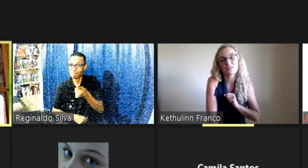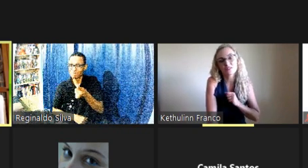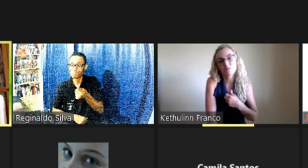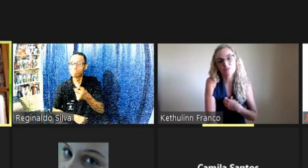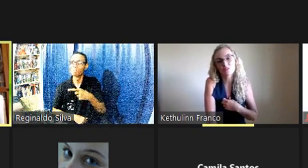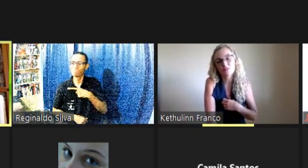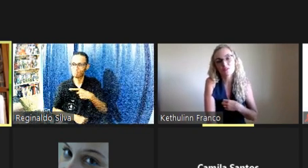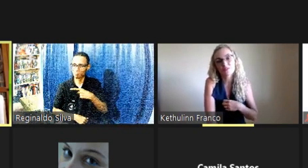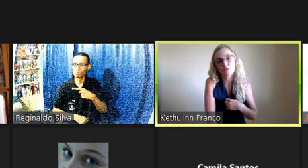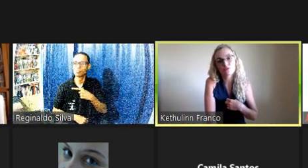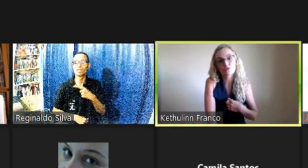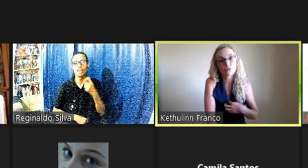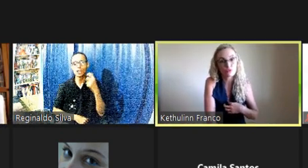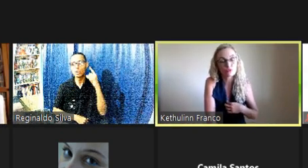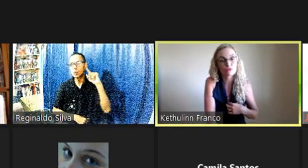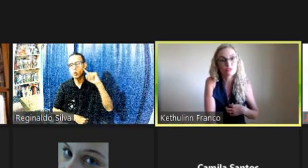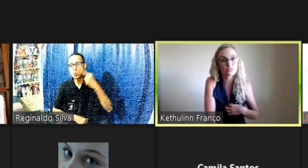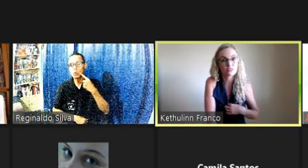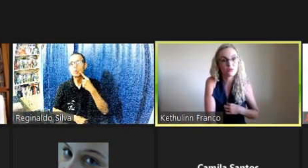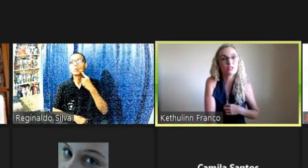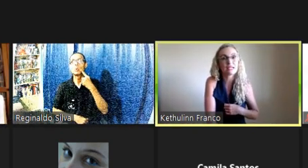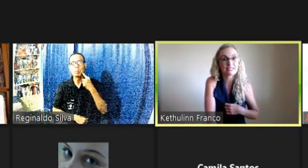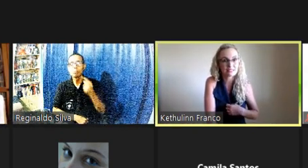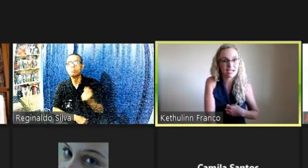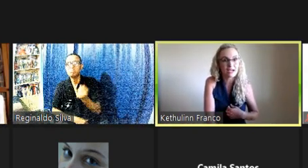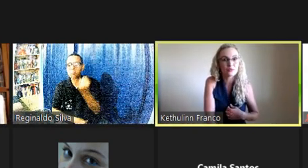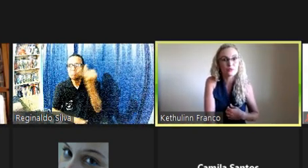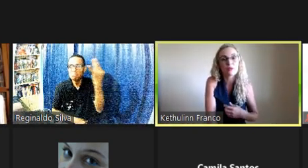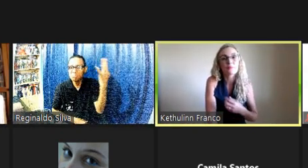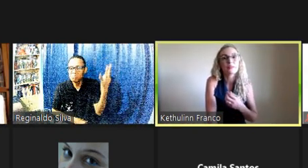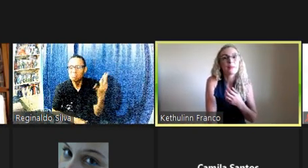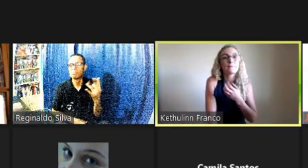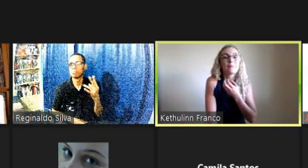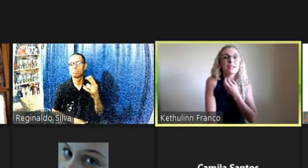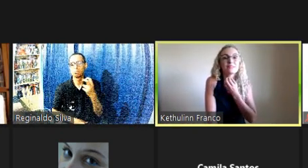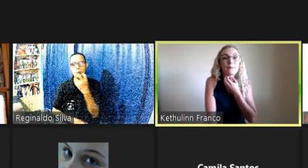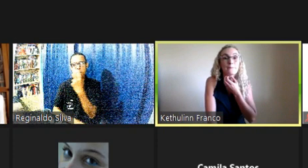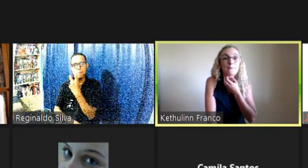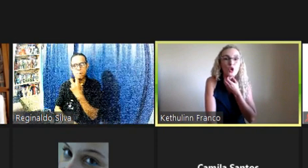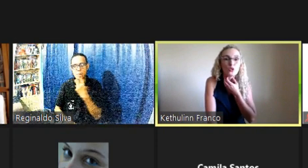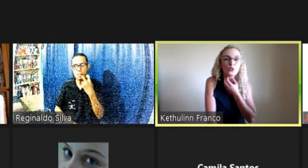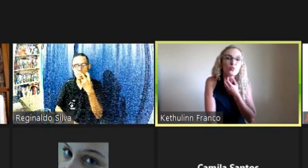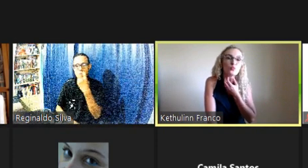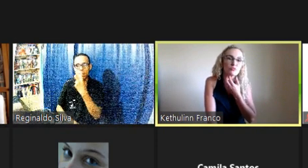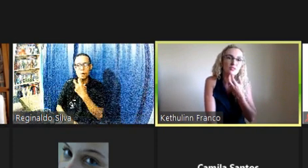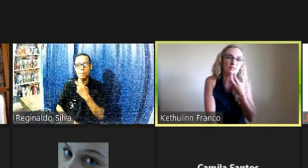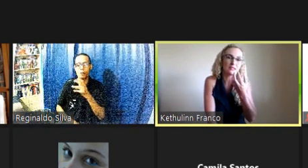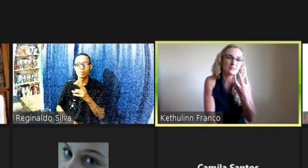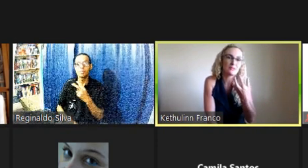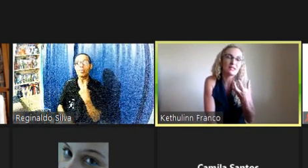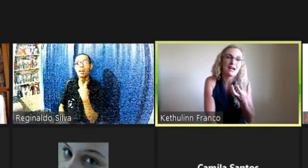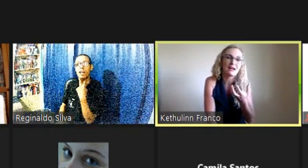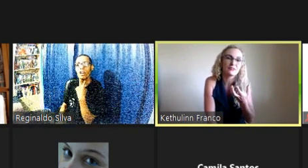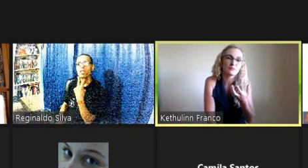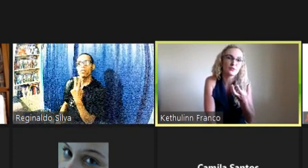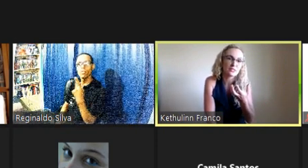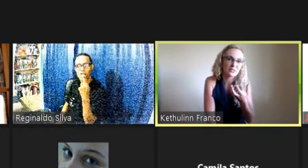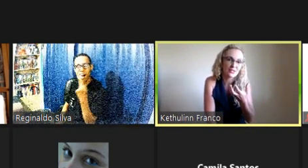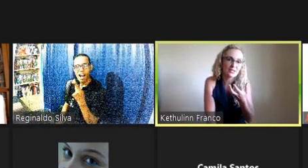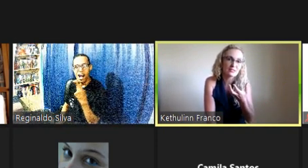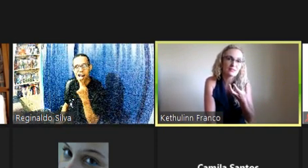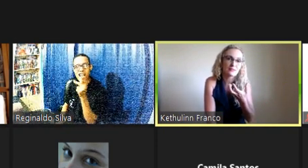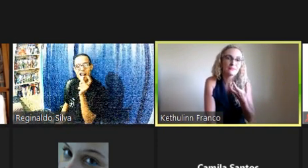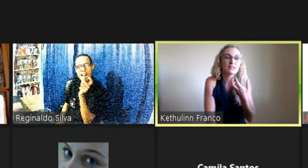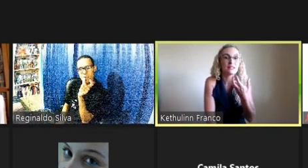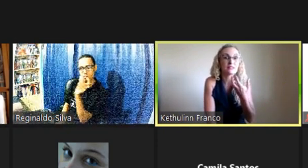Nós temos, inclusive, alguns surdos que são oralizados, mas a pronúncia das palavras, muitas